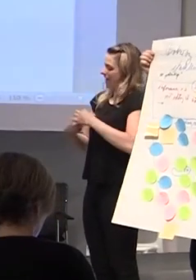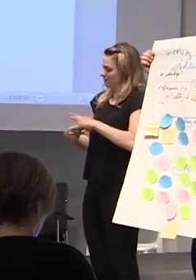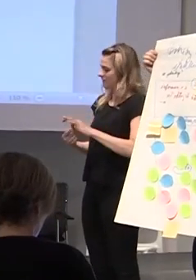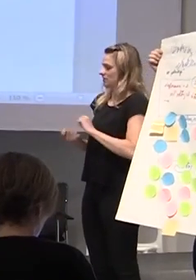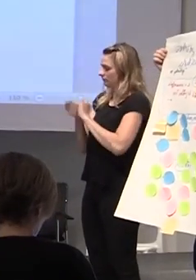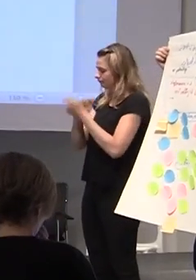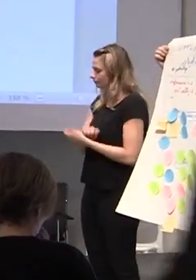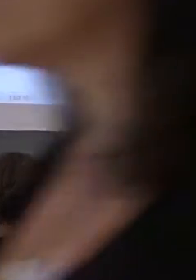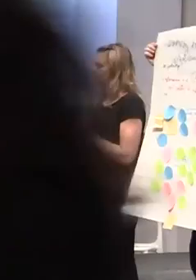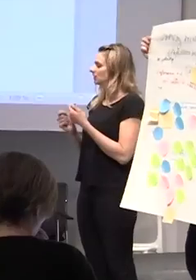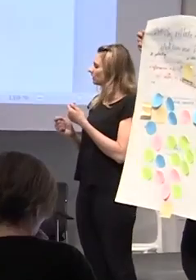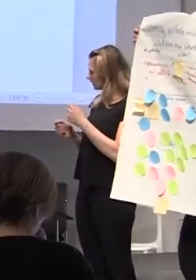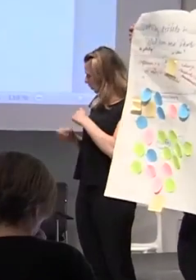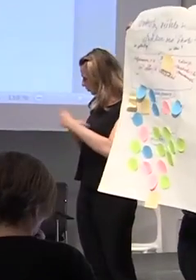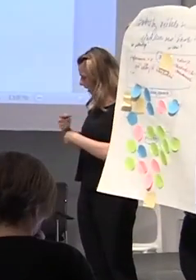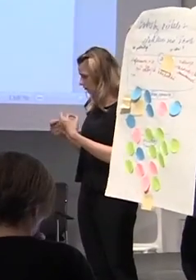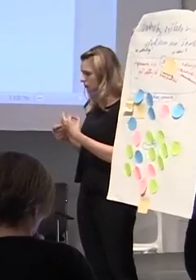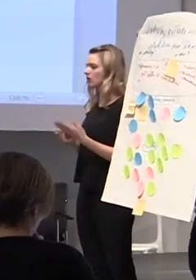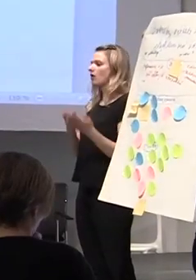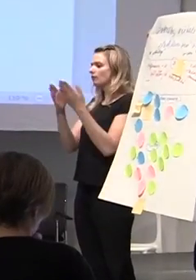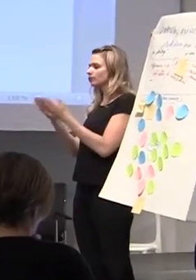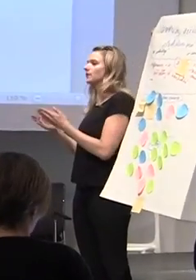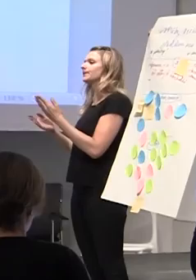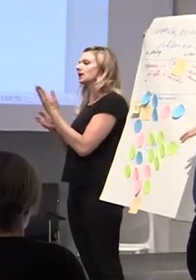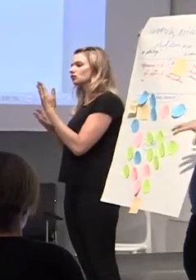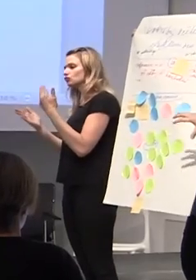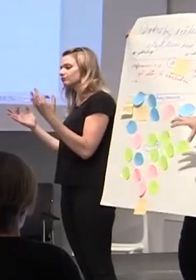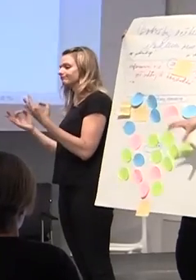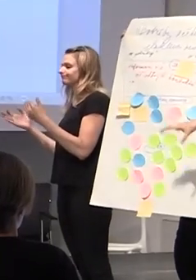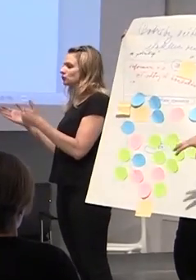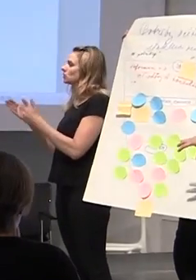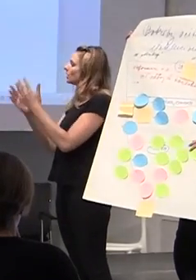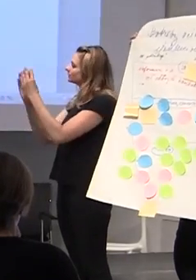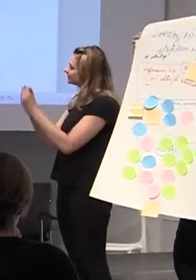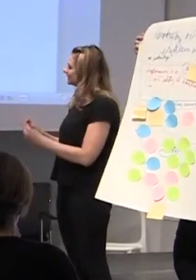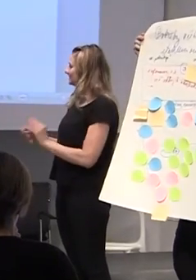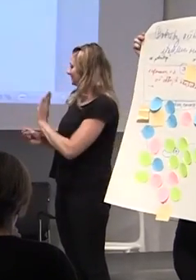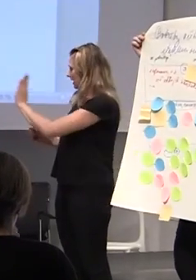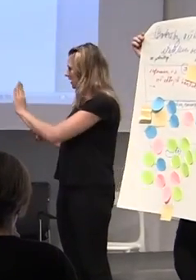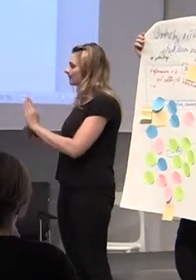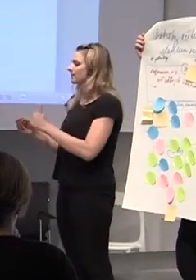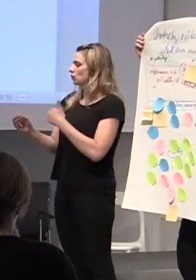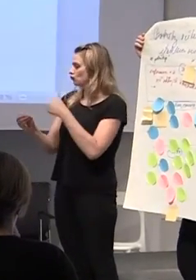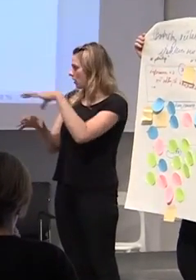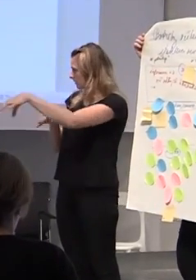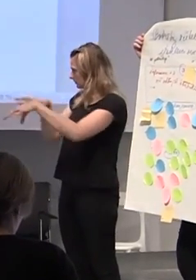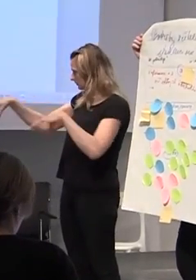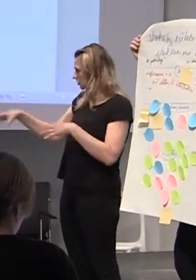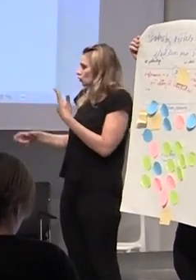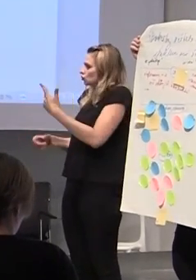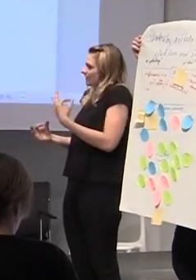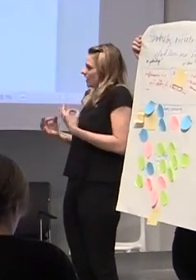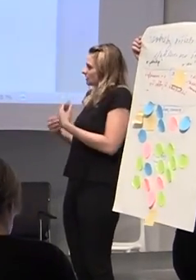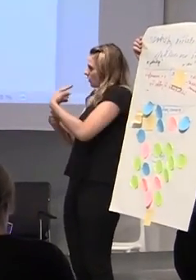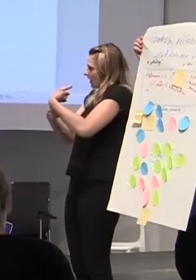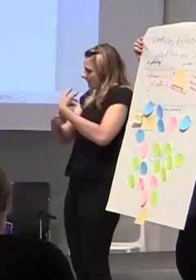škola, respektive vedení školy, a co je, jaká potřeba se vztahuje k systému. Když se podíváte na to, jak